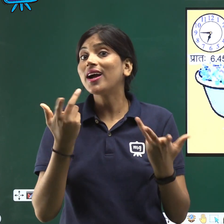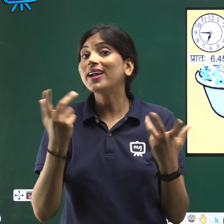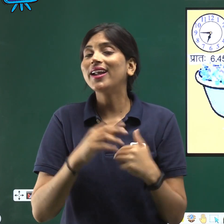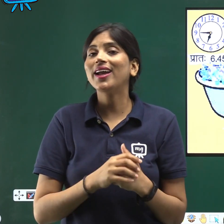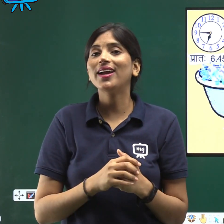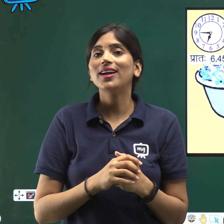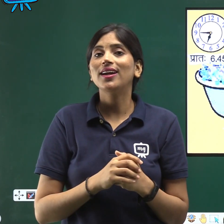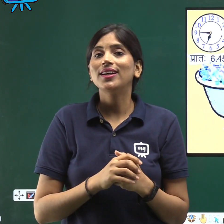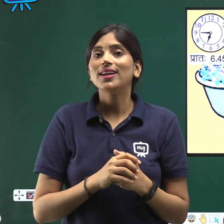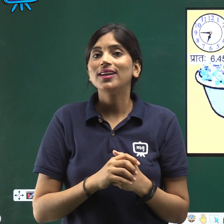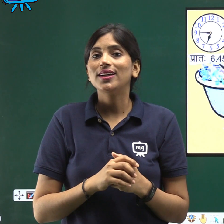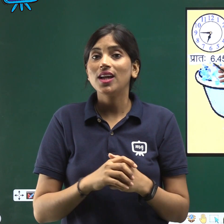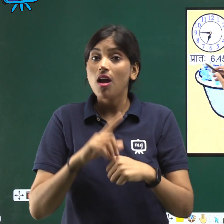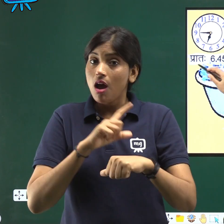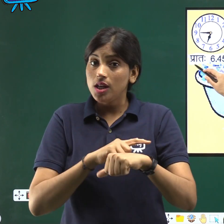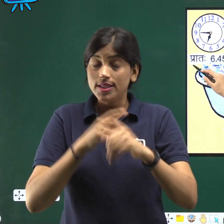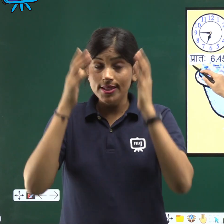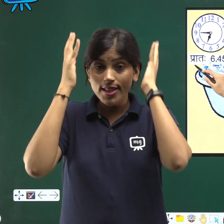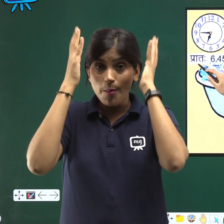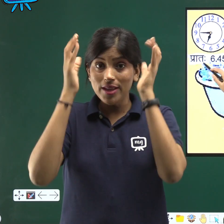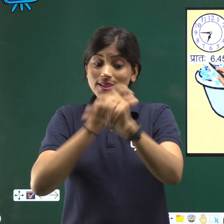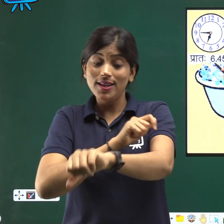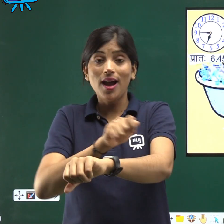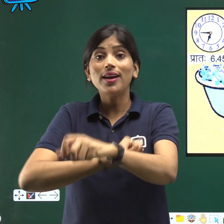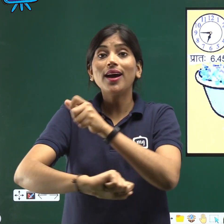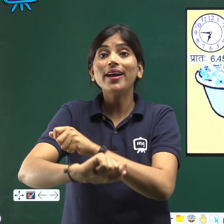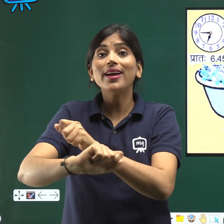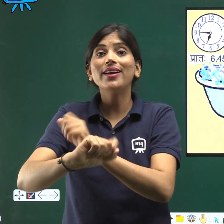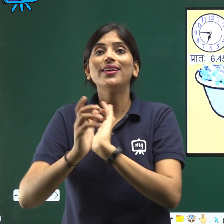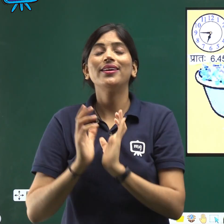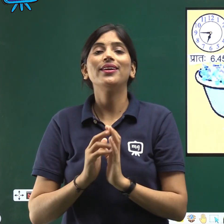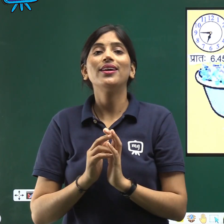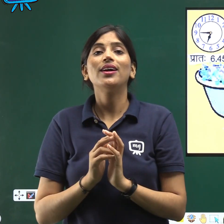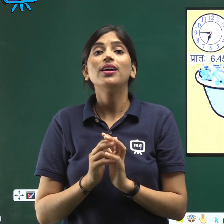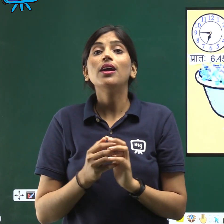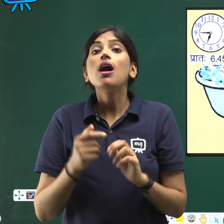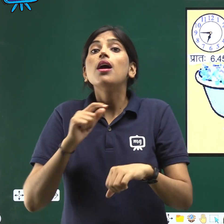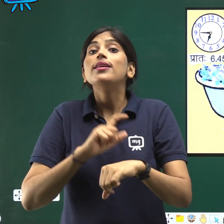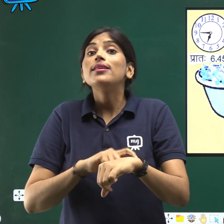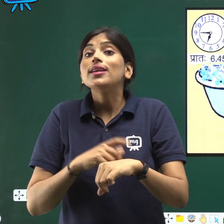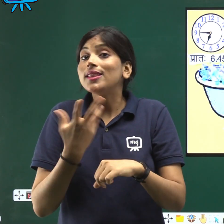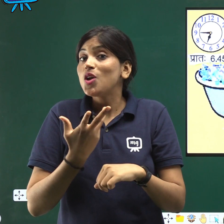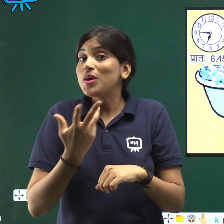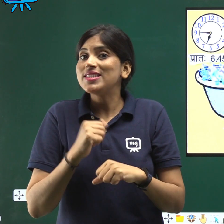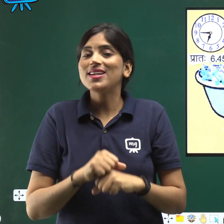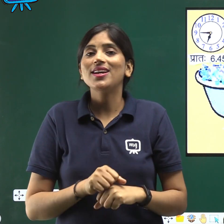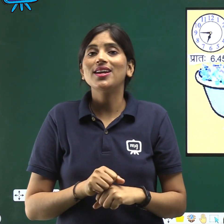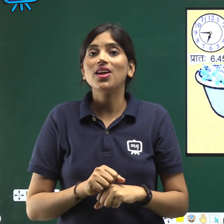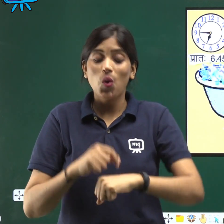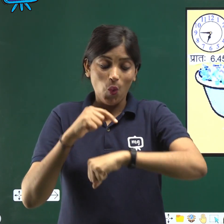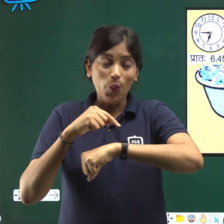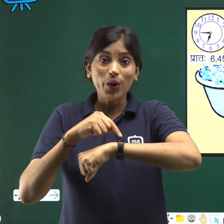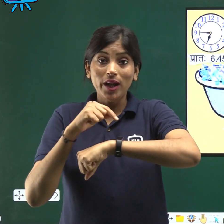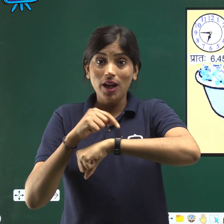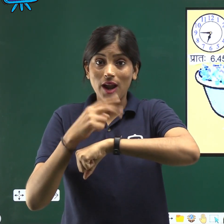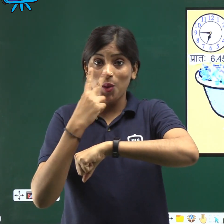है? समय से नहाना है। कितने बजे? टाइम